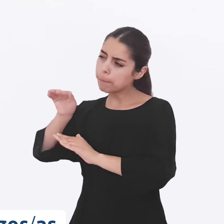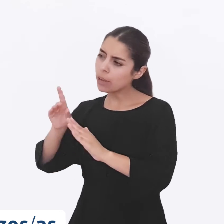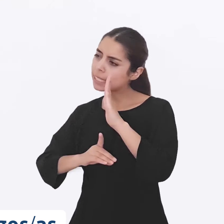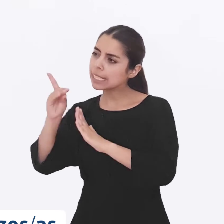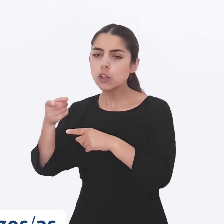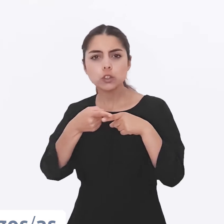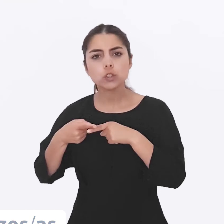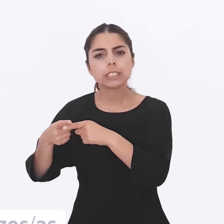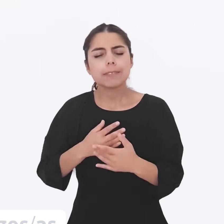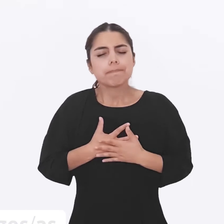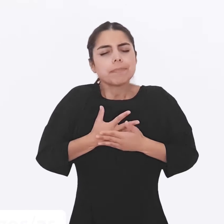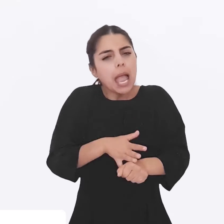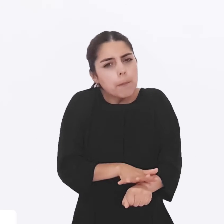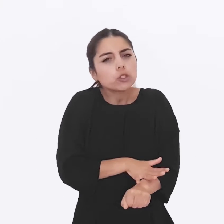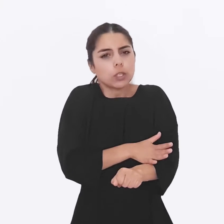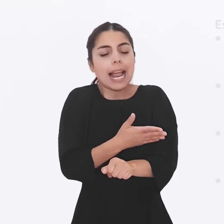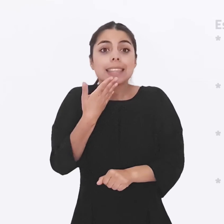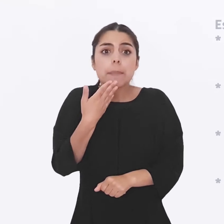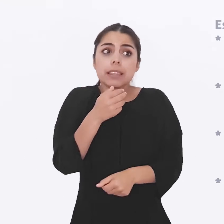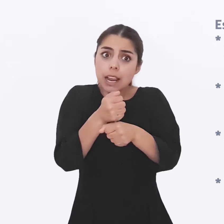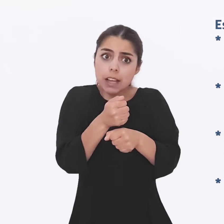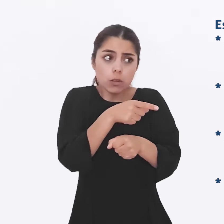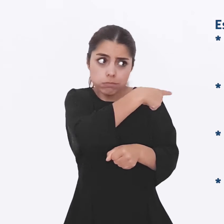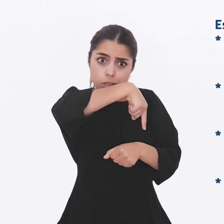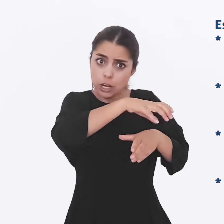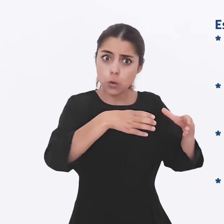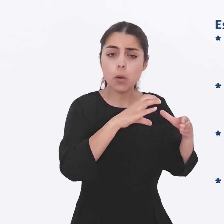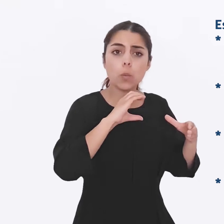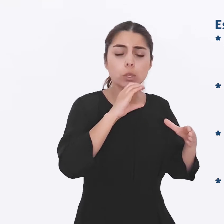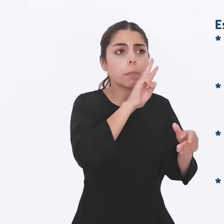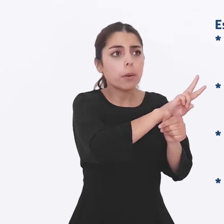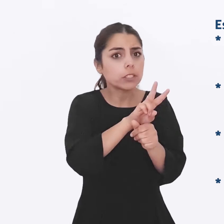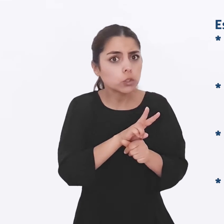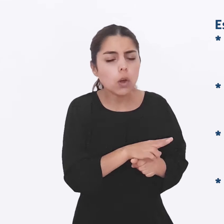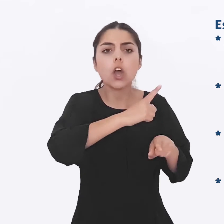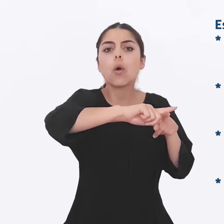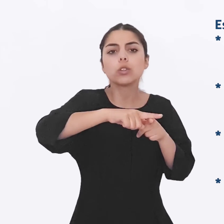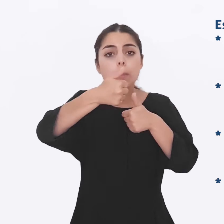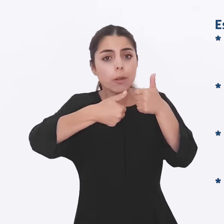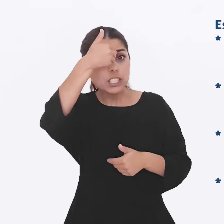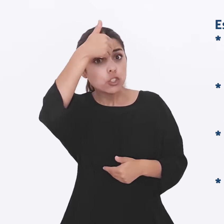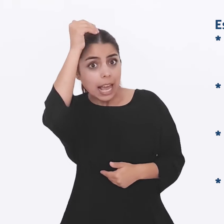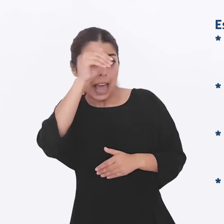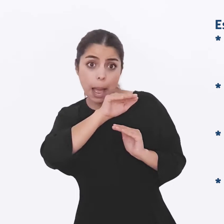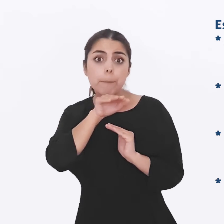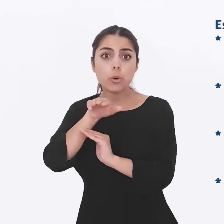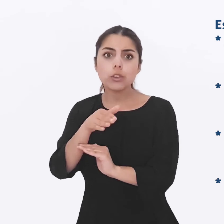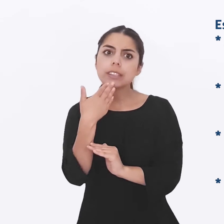estudiantes sordos y apoyo en su desarrollo social y emocional, como también en el trabajo con el grupo curso, docentes y profesionales de apoyo con quienes puede